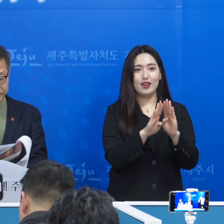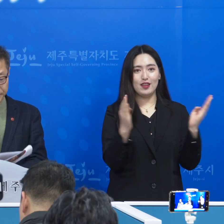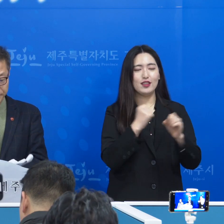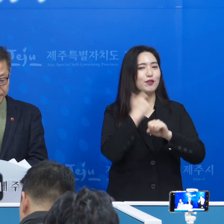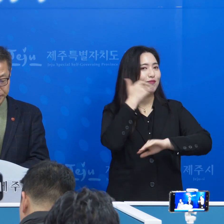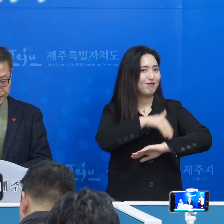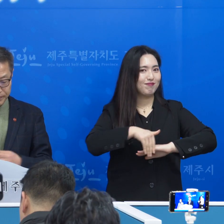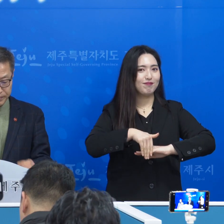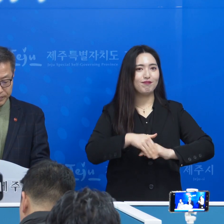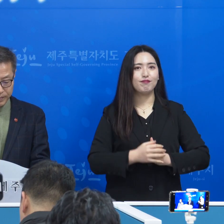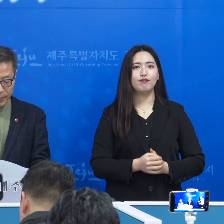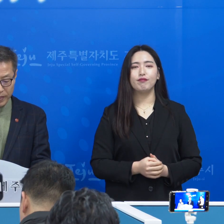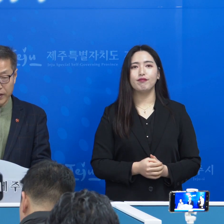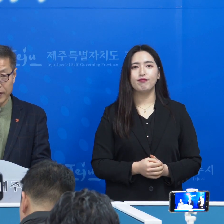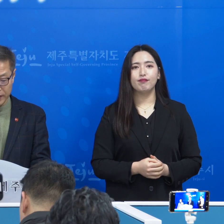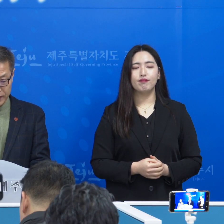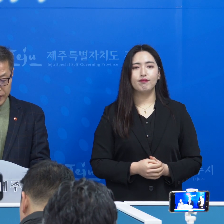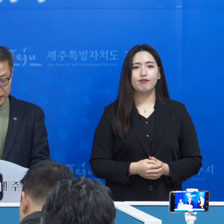계획입니다.